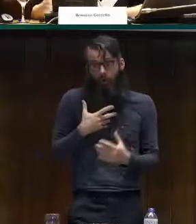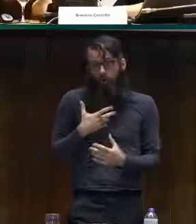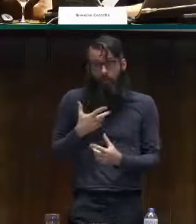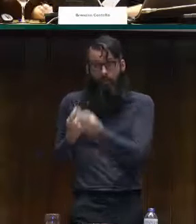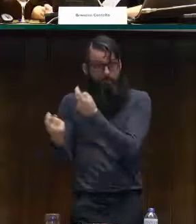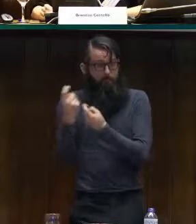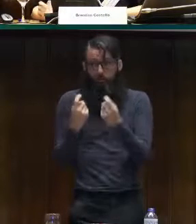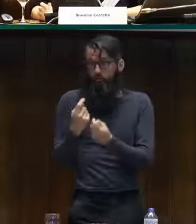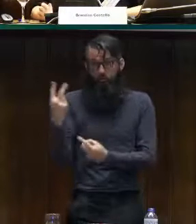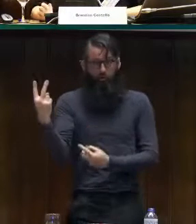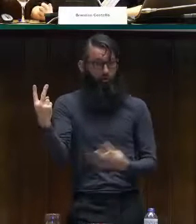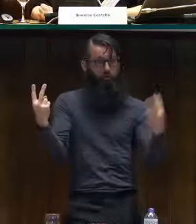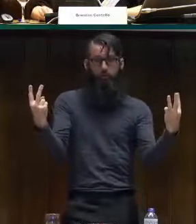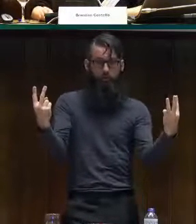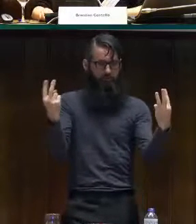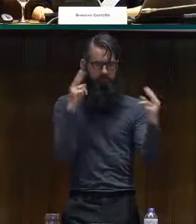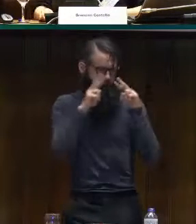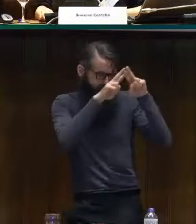que empezar por algo.